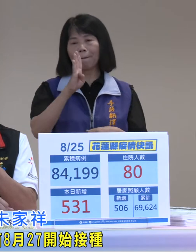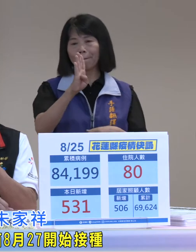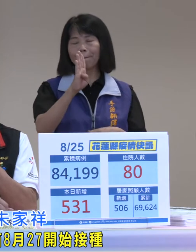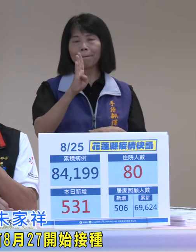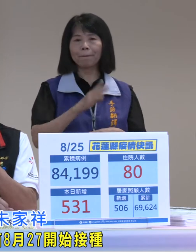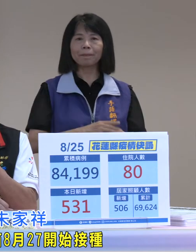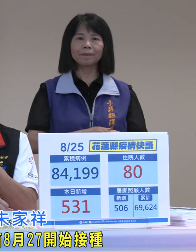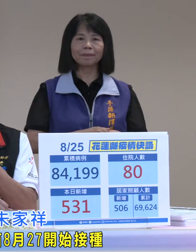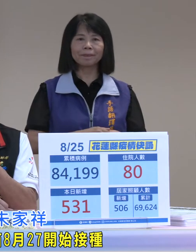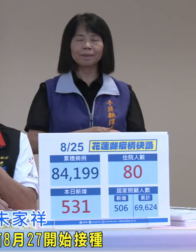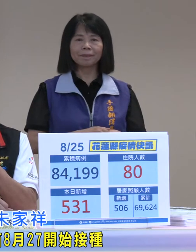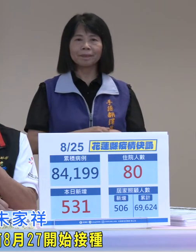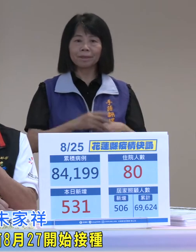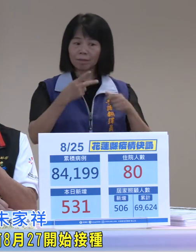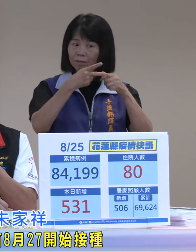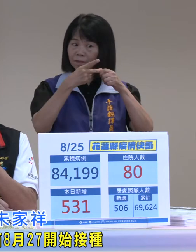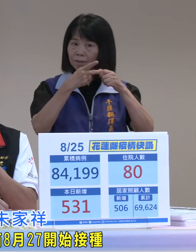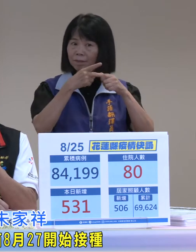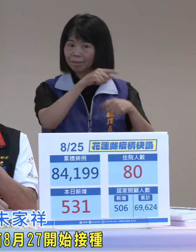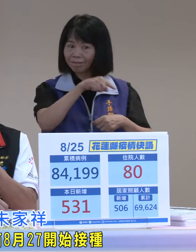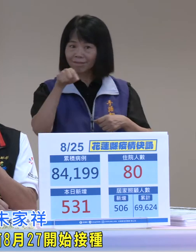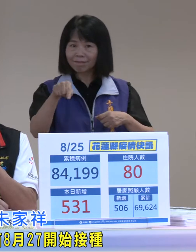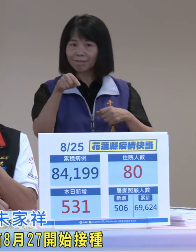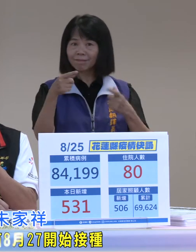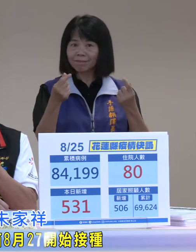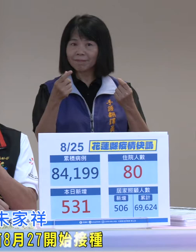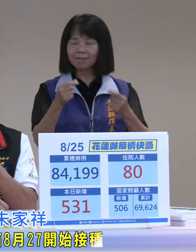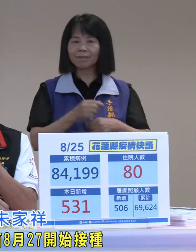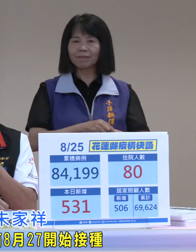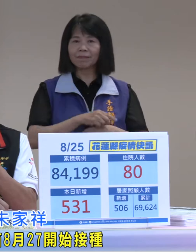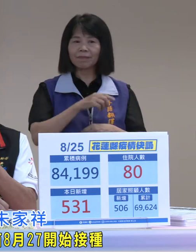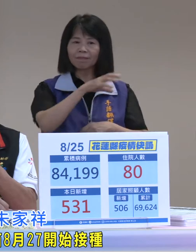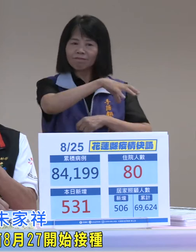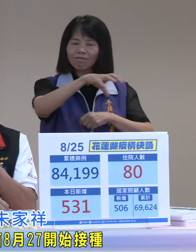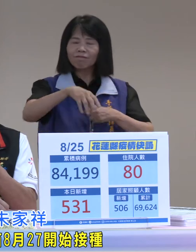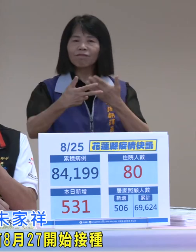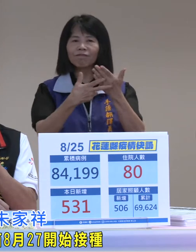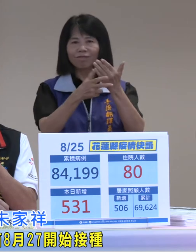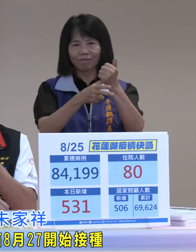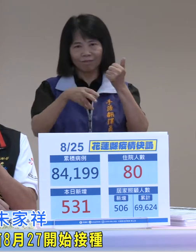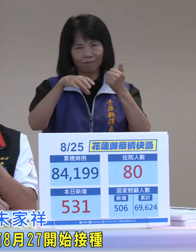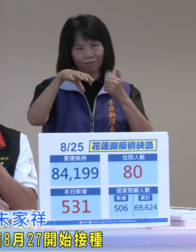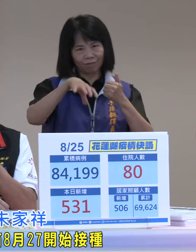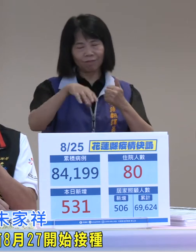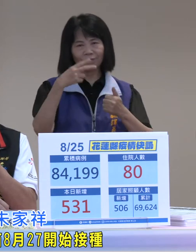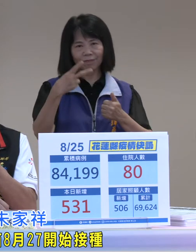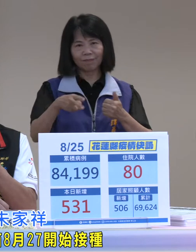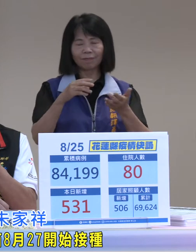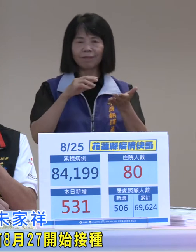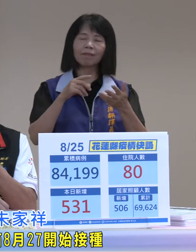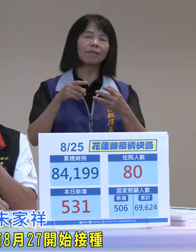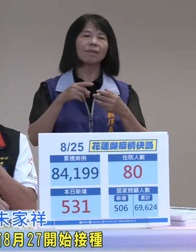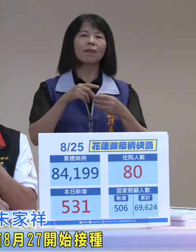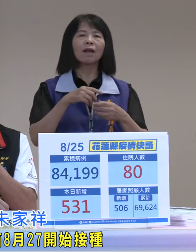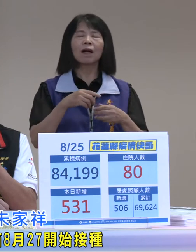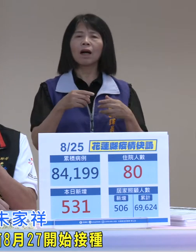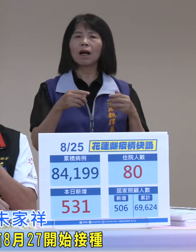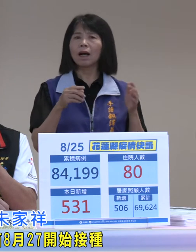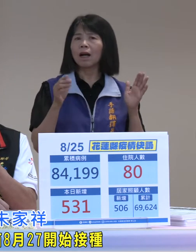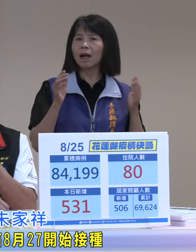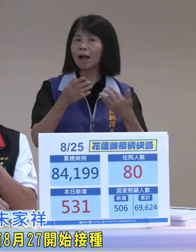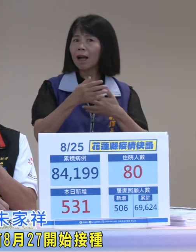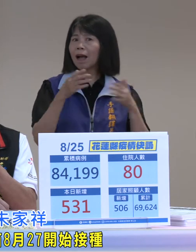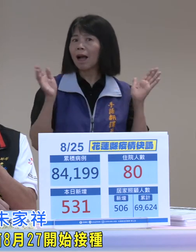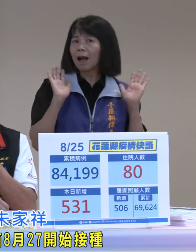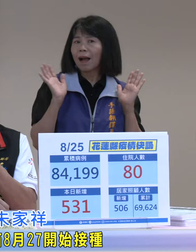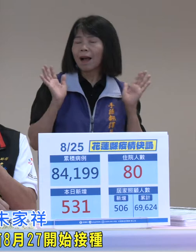哈 ，BNT 哈。那这两种疫苗呢，啊，都是在我们13乡镇的卫生所以及婴幼儿新冠